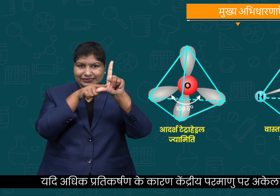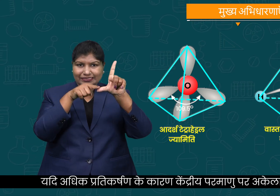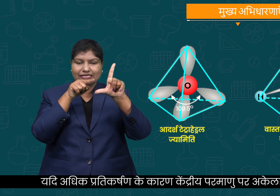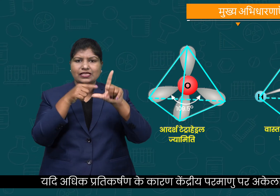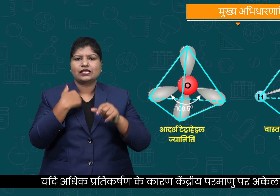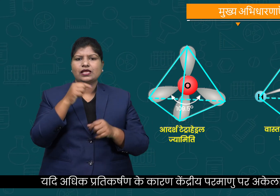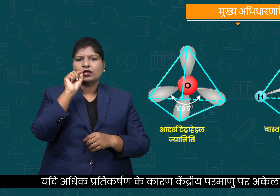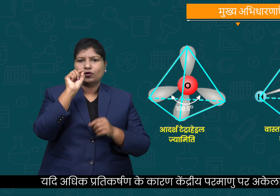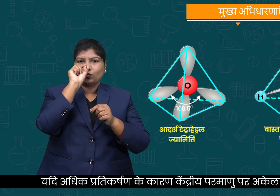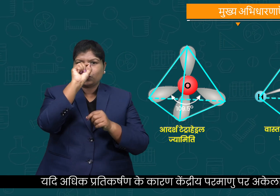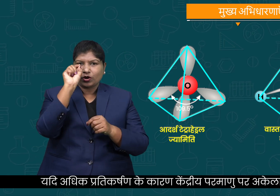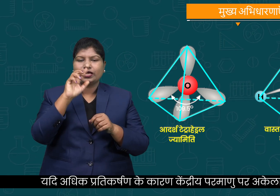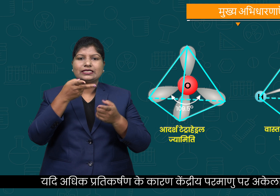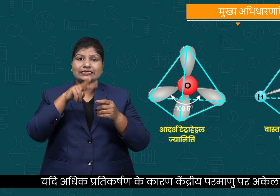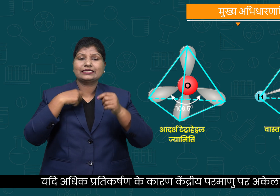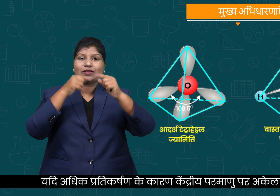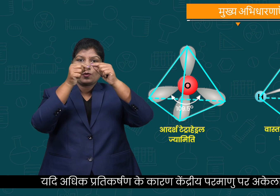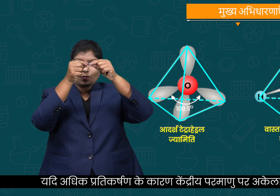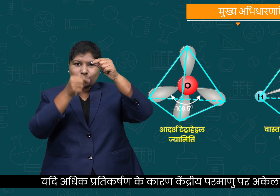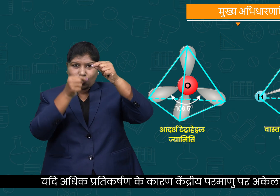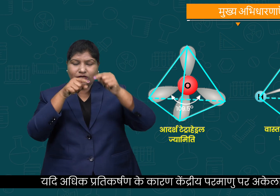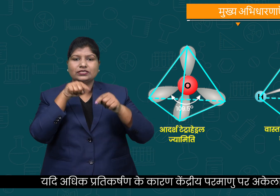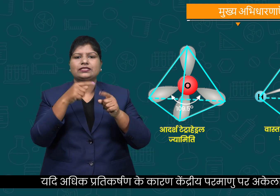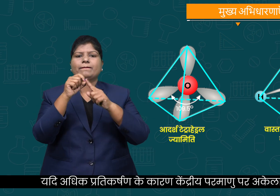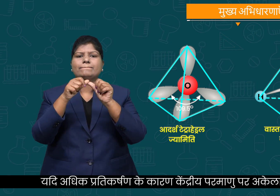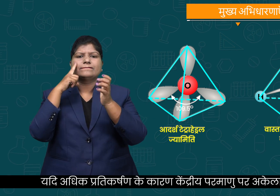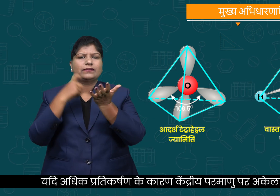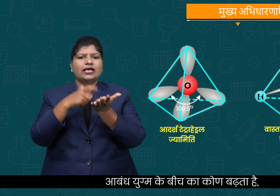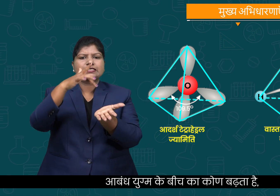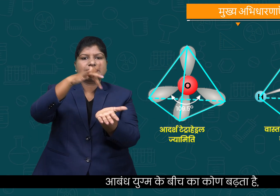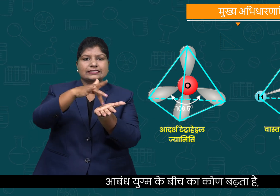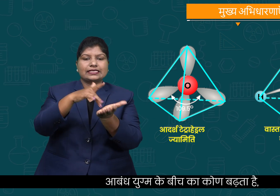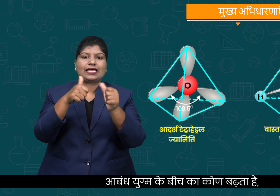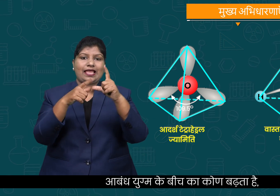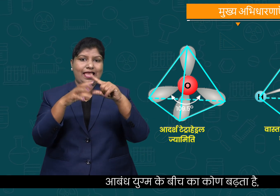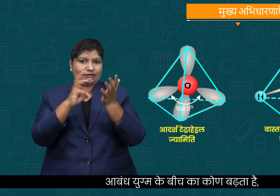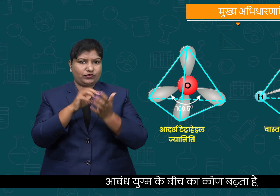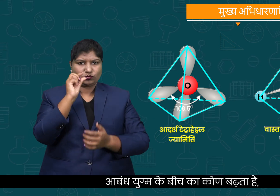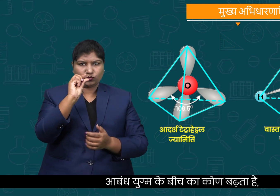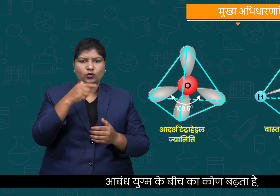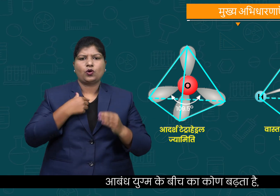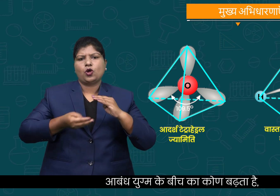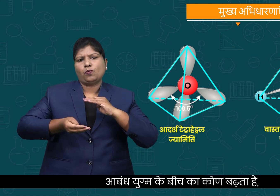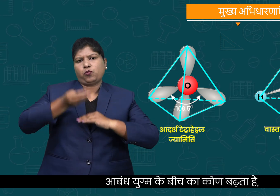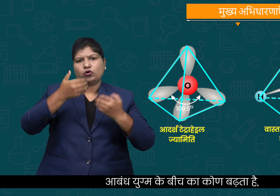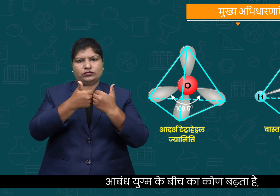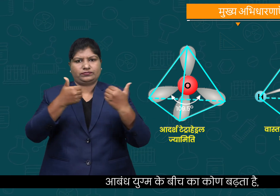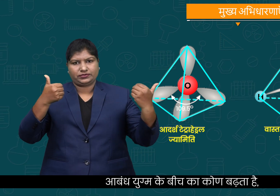कारण केंद्रीय परमाणु पर अकेला युग्म और आबंध युग्म के बीच का कोण बढ़ता